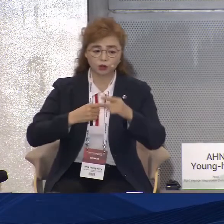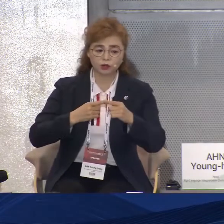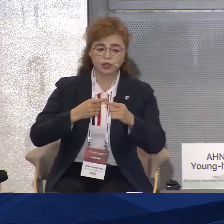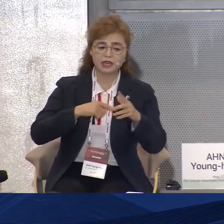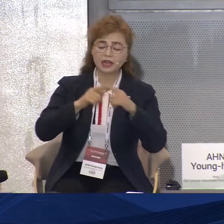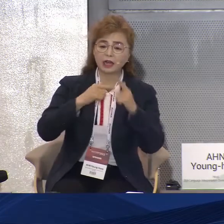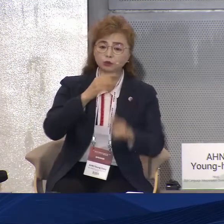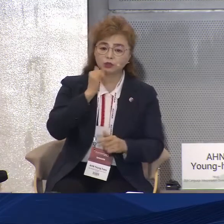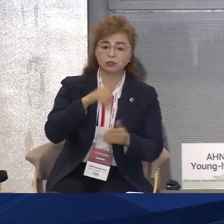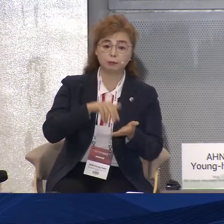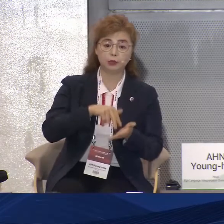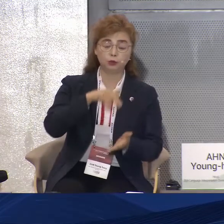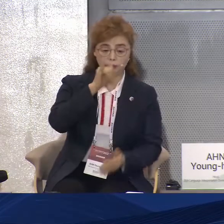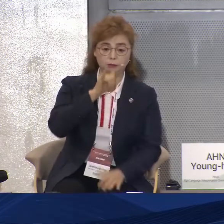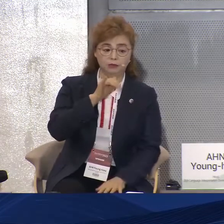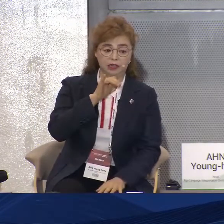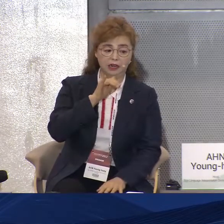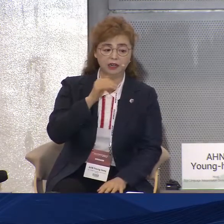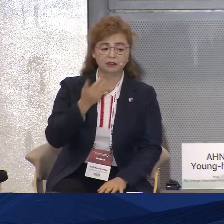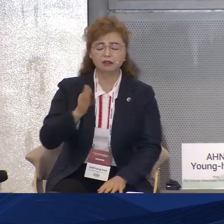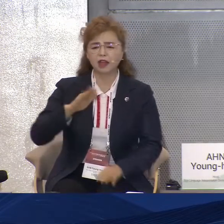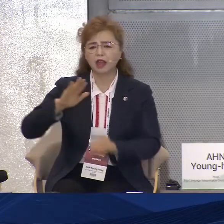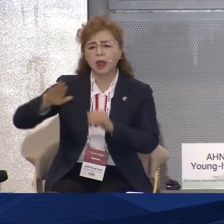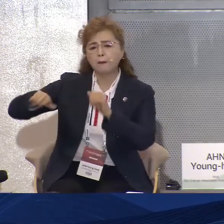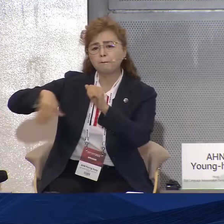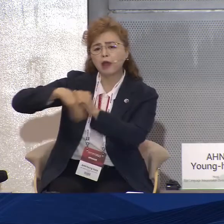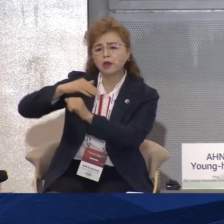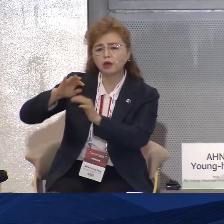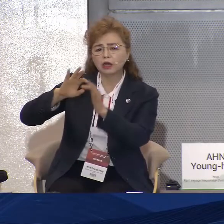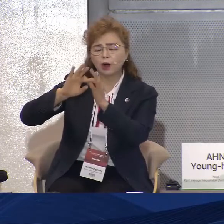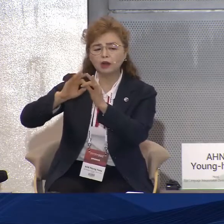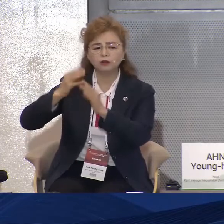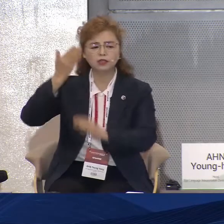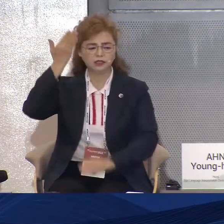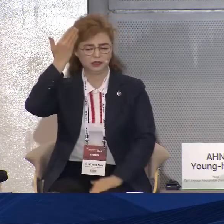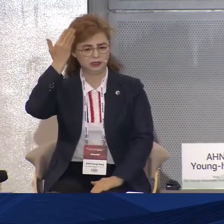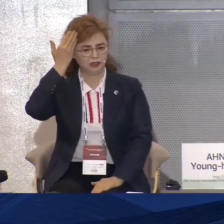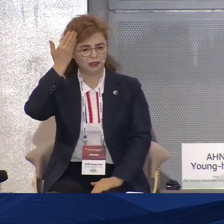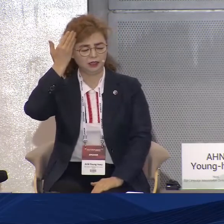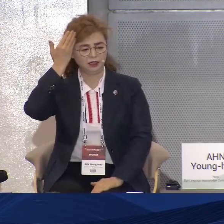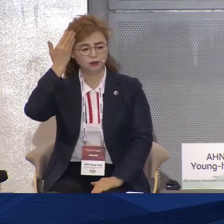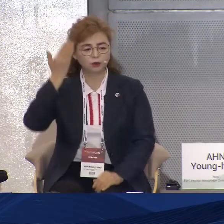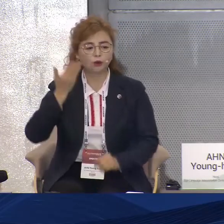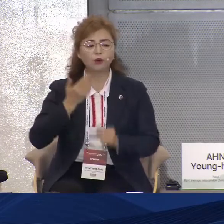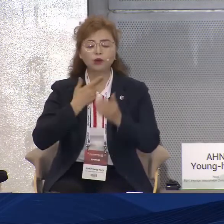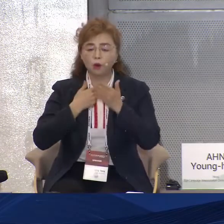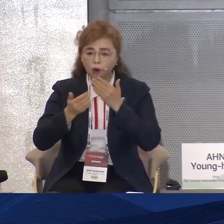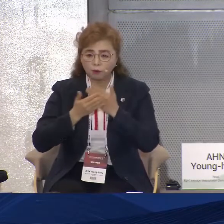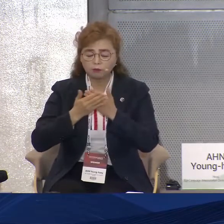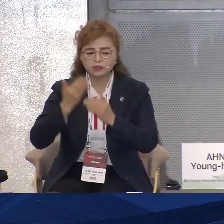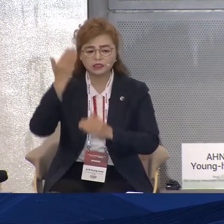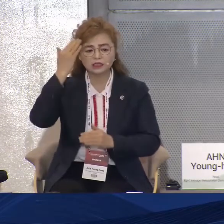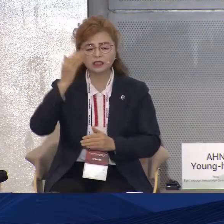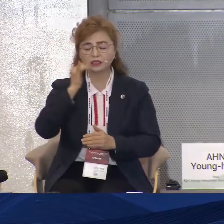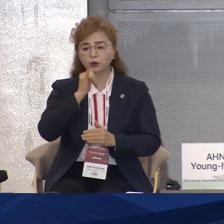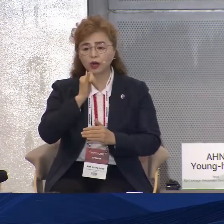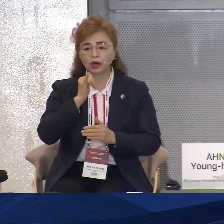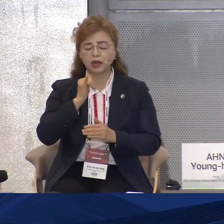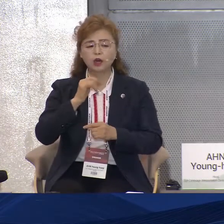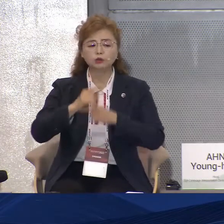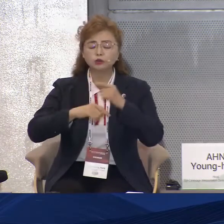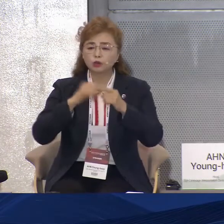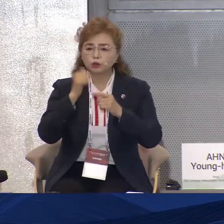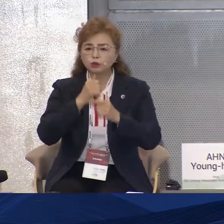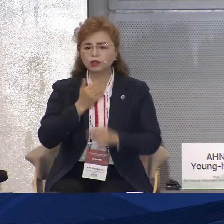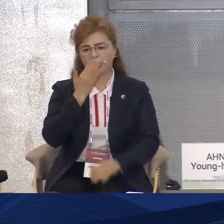알고 수어를 이해할 수 있을 필요도 있습니다. 그런데 배경에 관련된 지식, 또 경험, 지식이